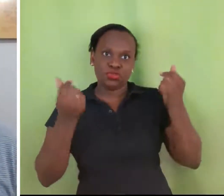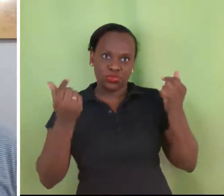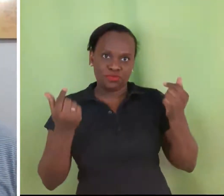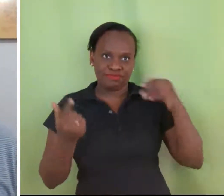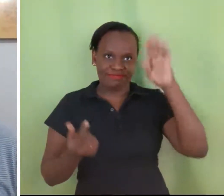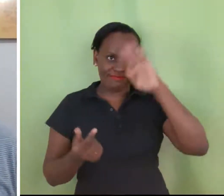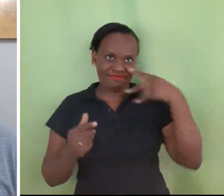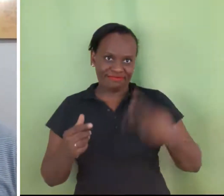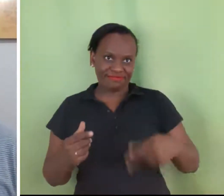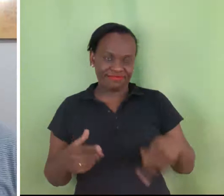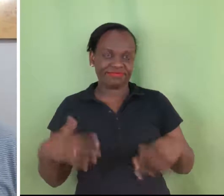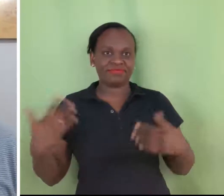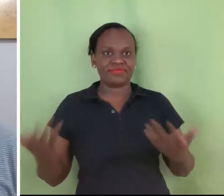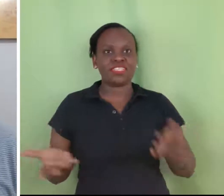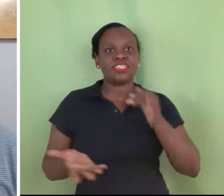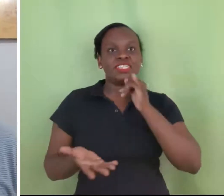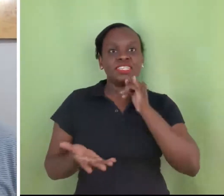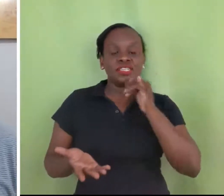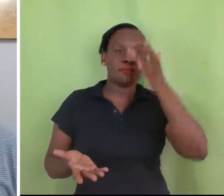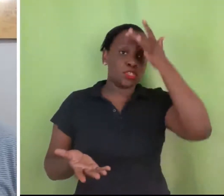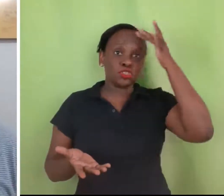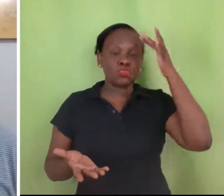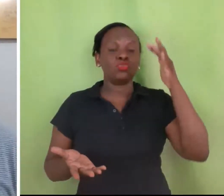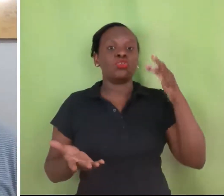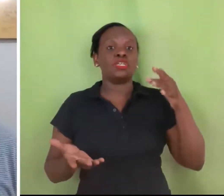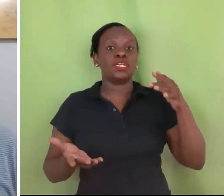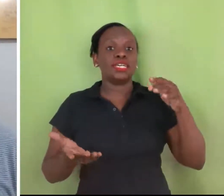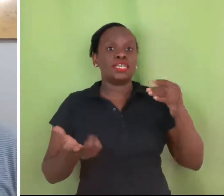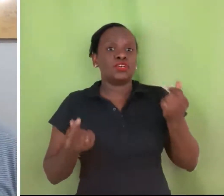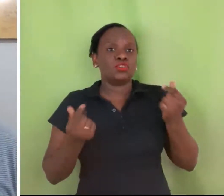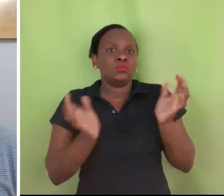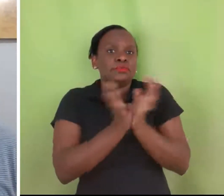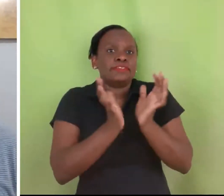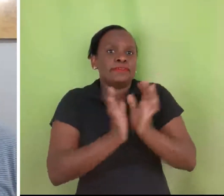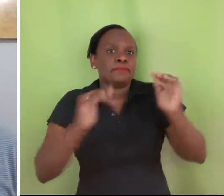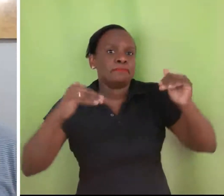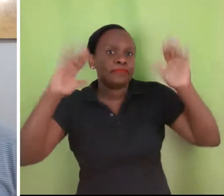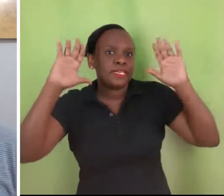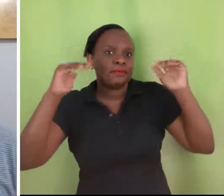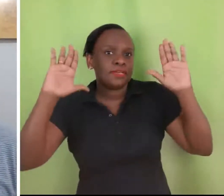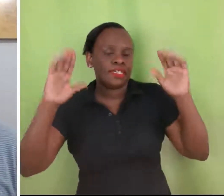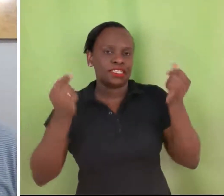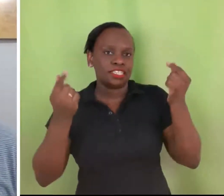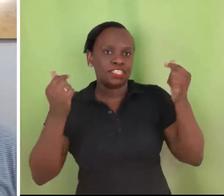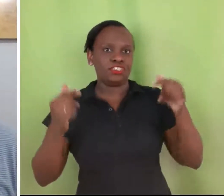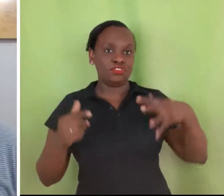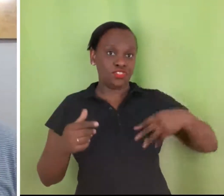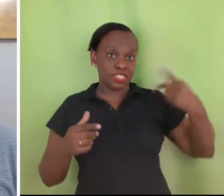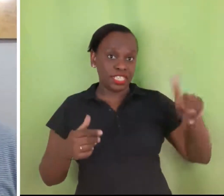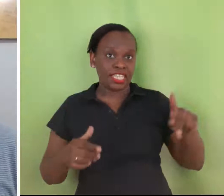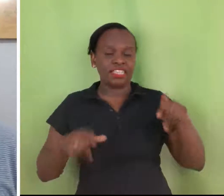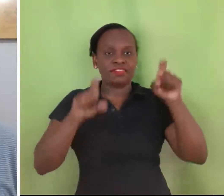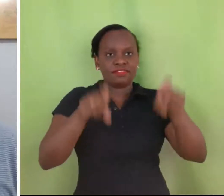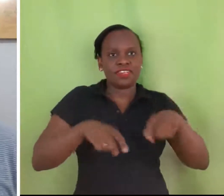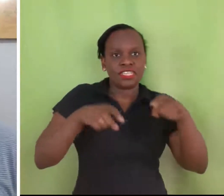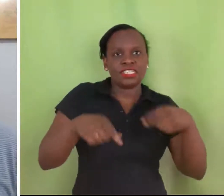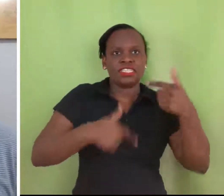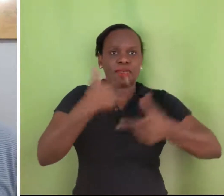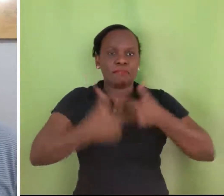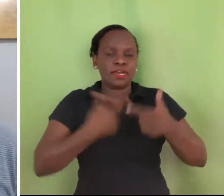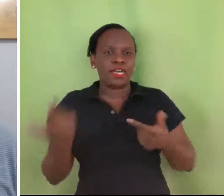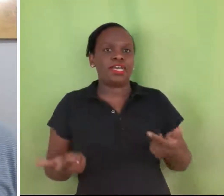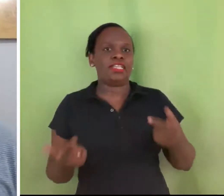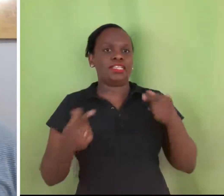né, como no caso dos filhos da elite, né, econômica de Minas Gerais, os fazendeiros, mineradores, né,